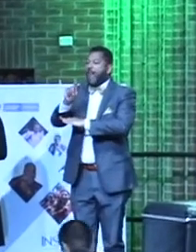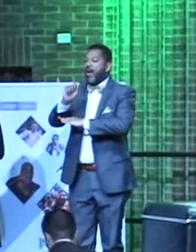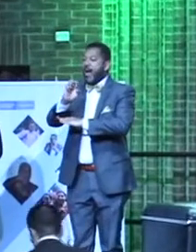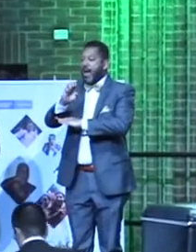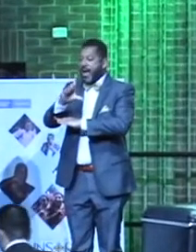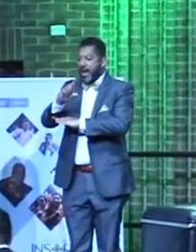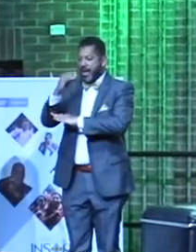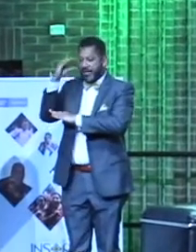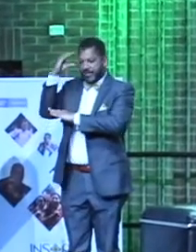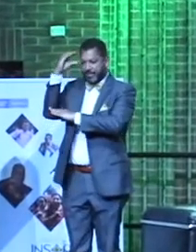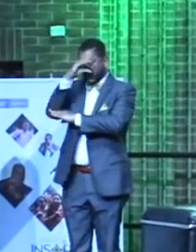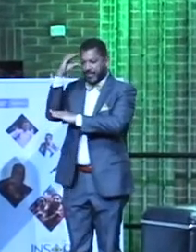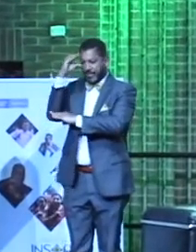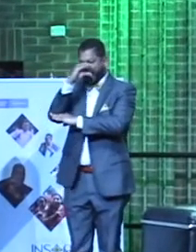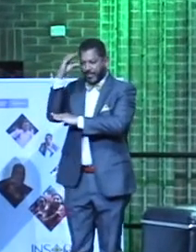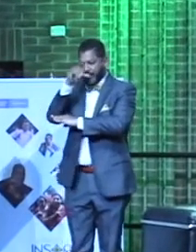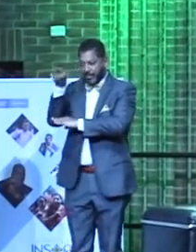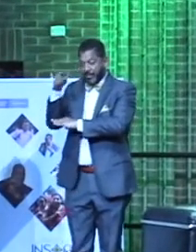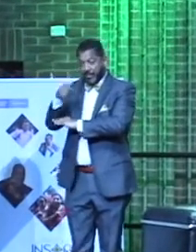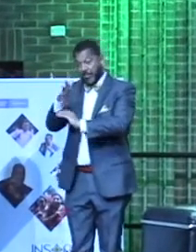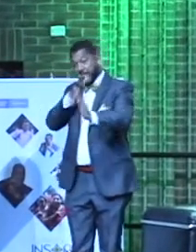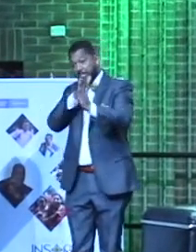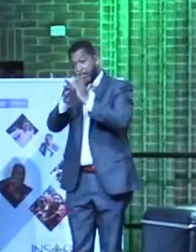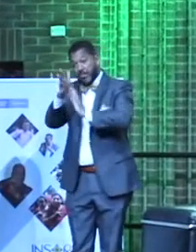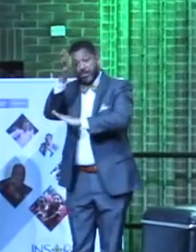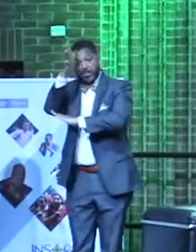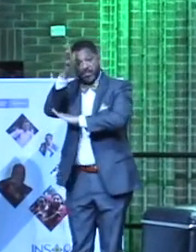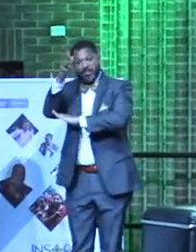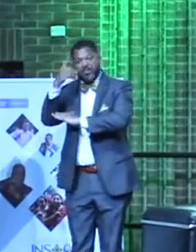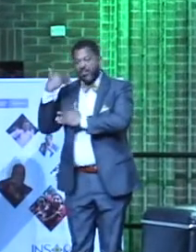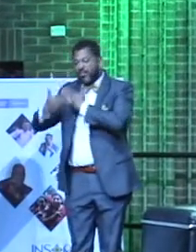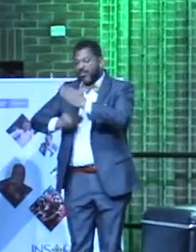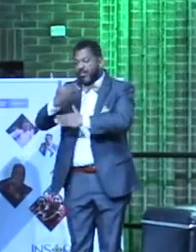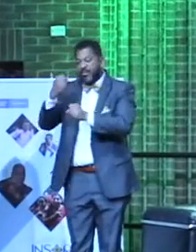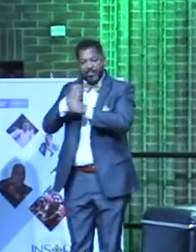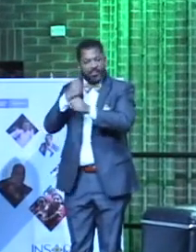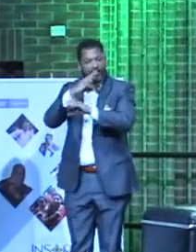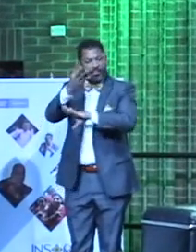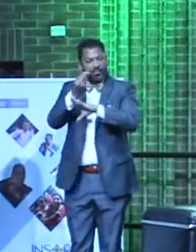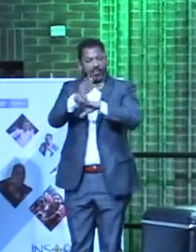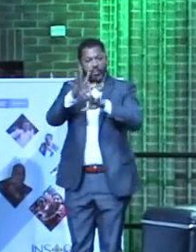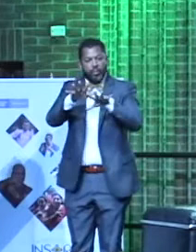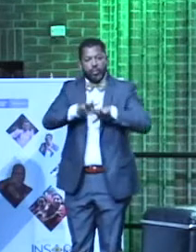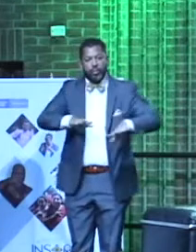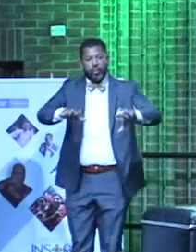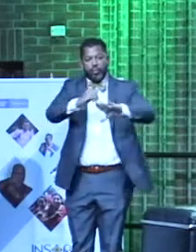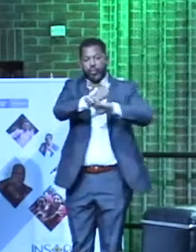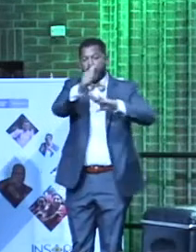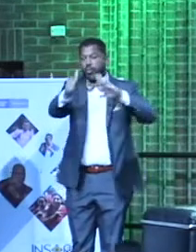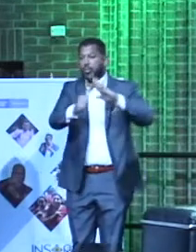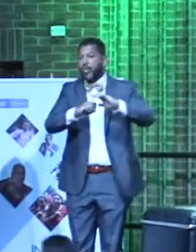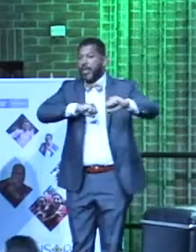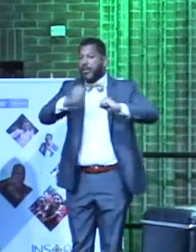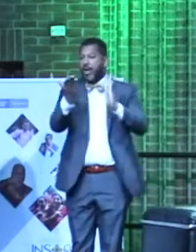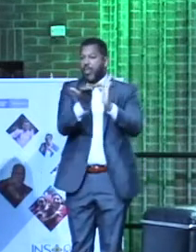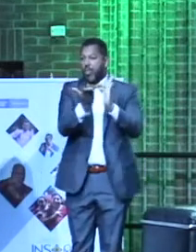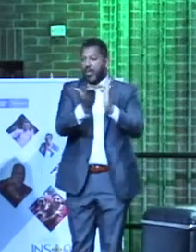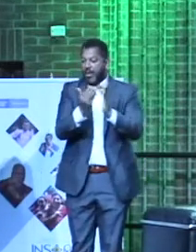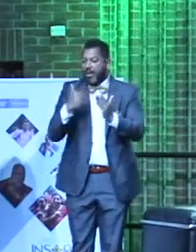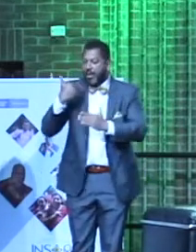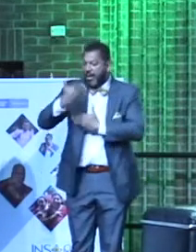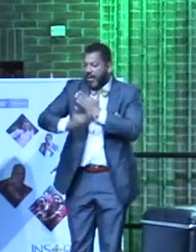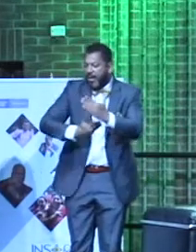tenemos para que expongan los resultados de la gestión educativa desde la práctica, desde la vivencia, desde lo que